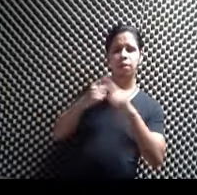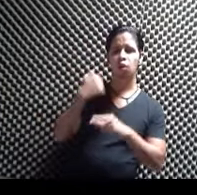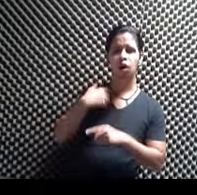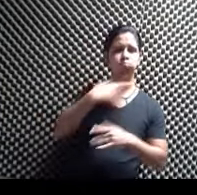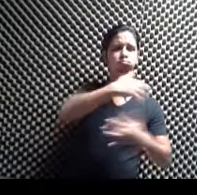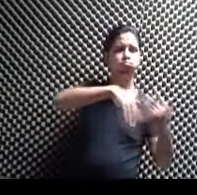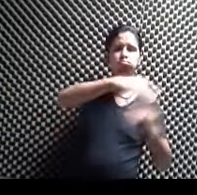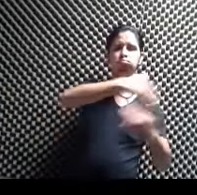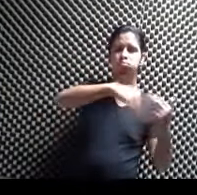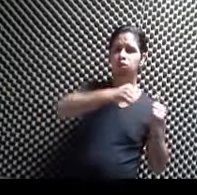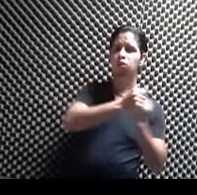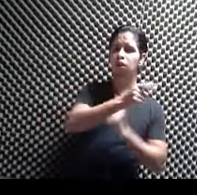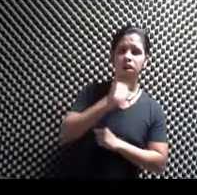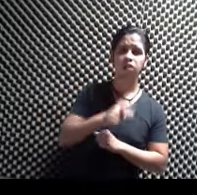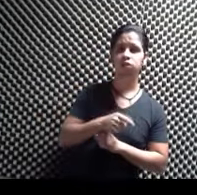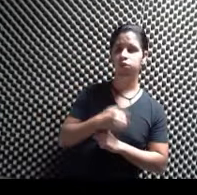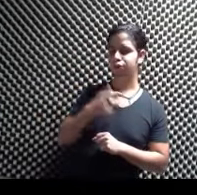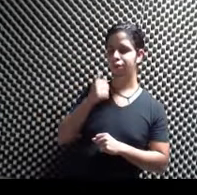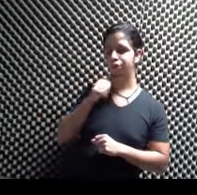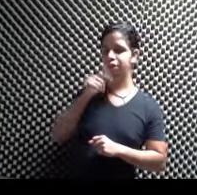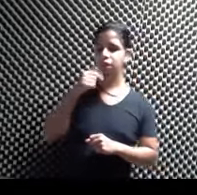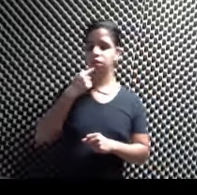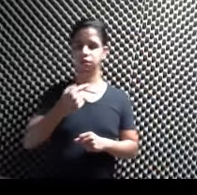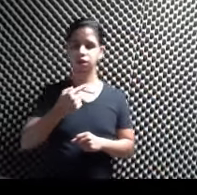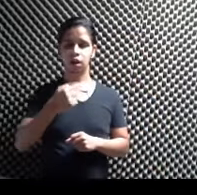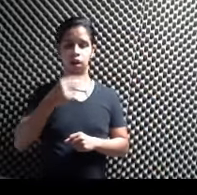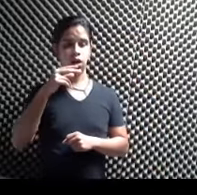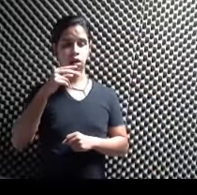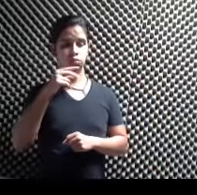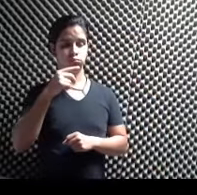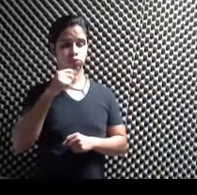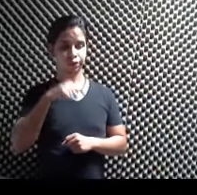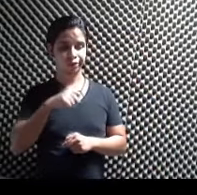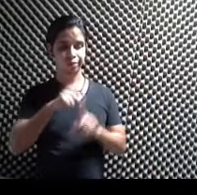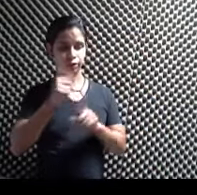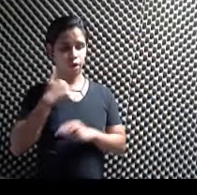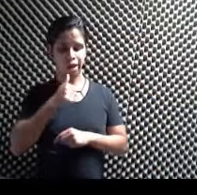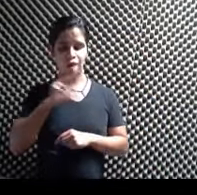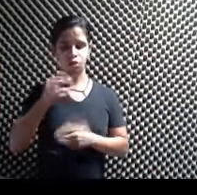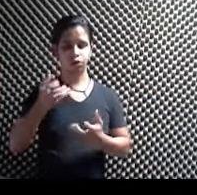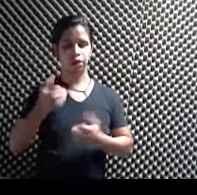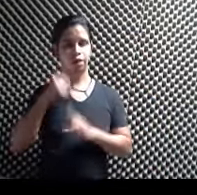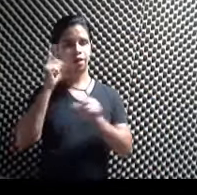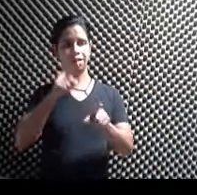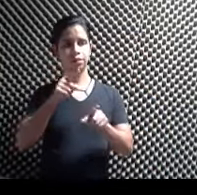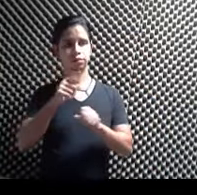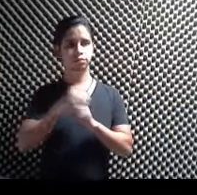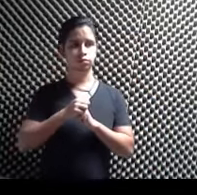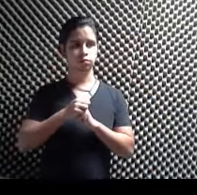y te dice que sí, pero down deep inside, ella no quiere que vaya, ¿entiendes? Entonces, cuando llega...